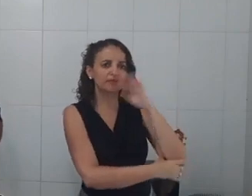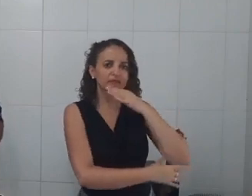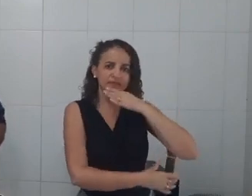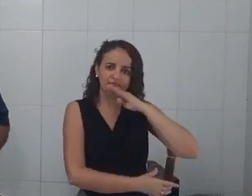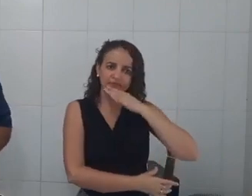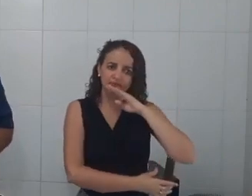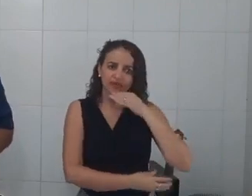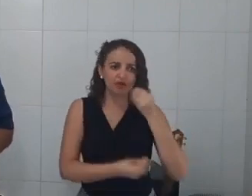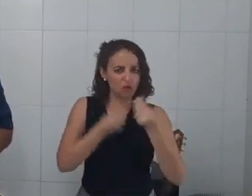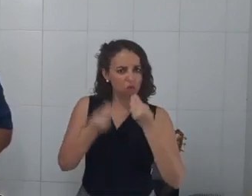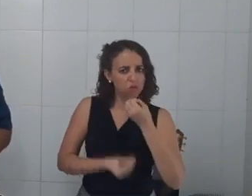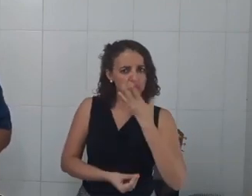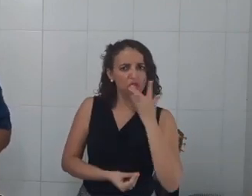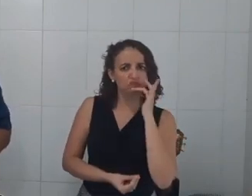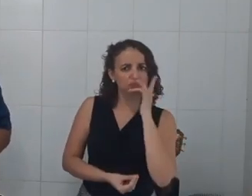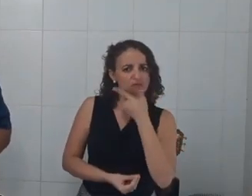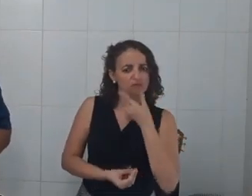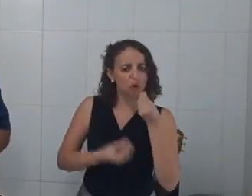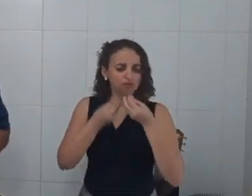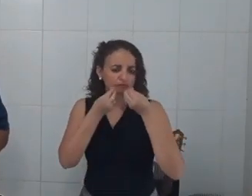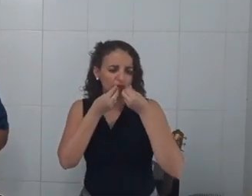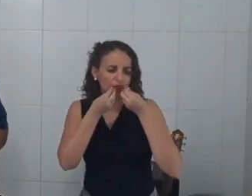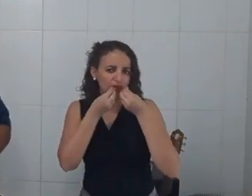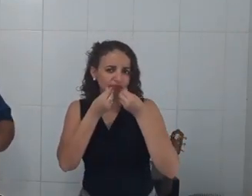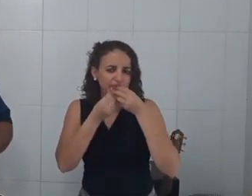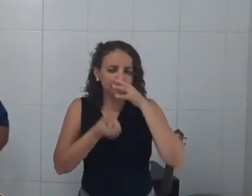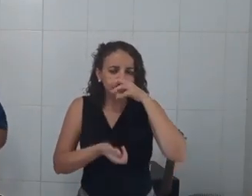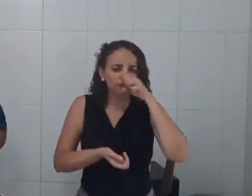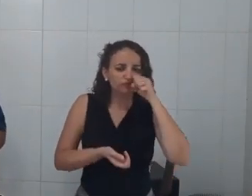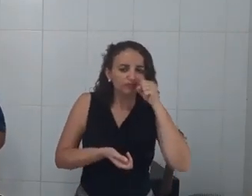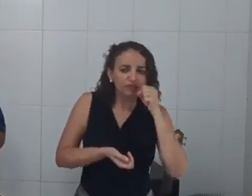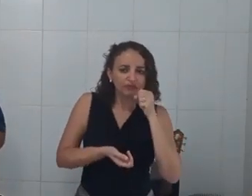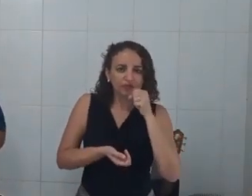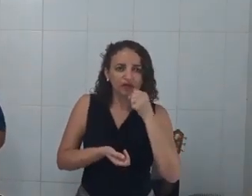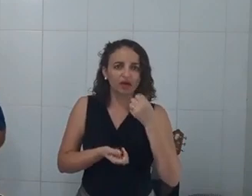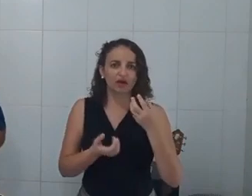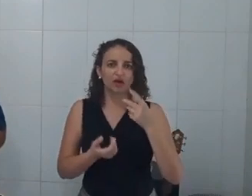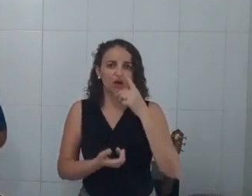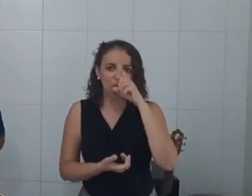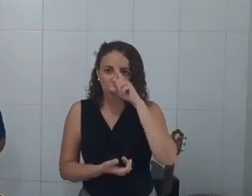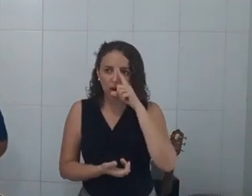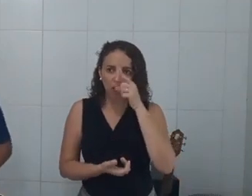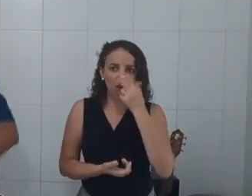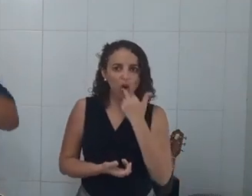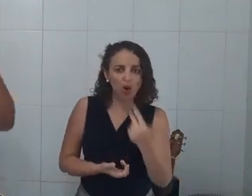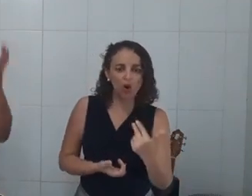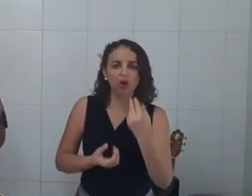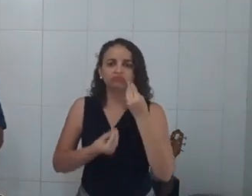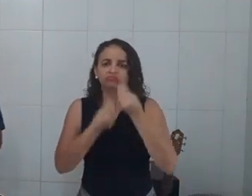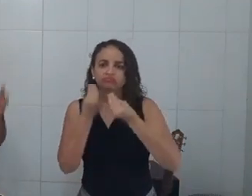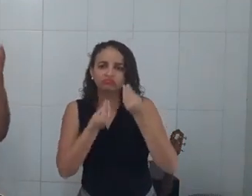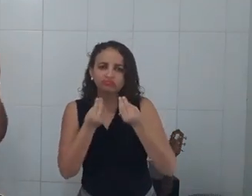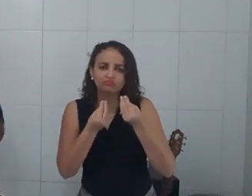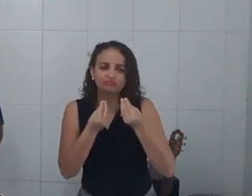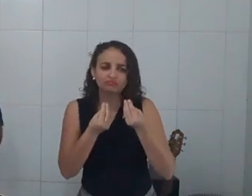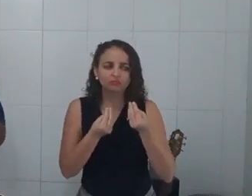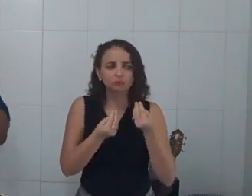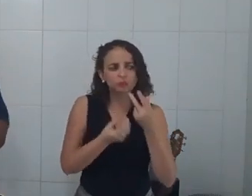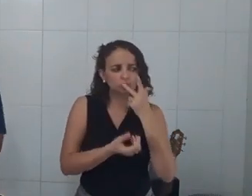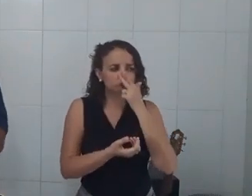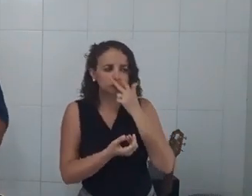manga madura, pela sua textura, pela sua cor e até mesmo pelo seu cheiro. Ou seja, a